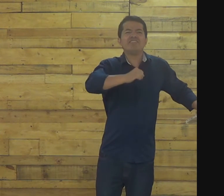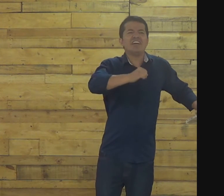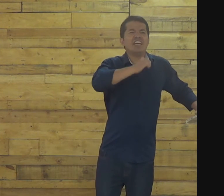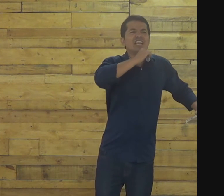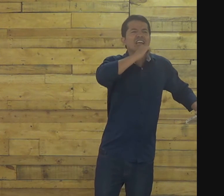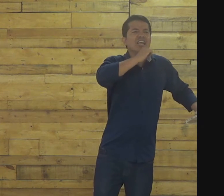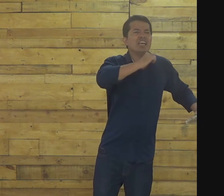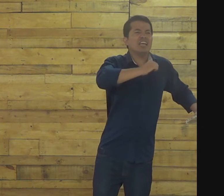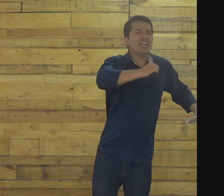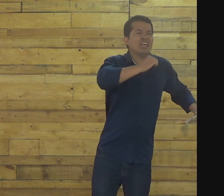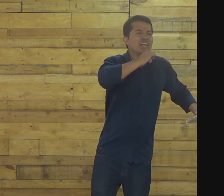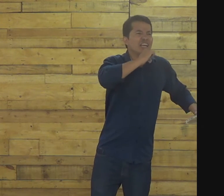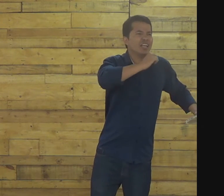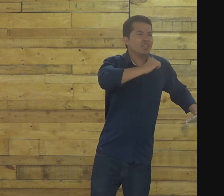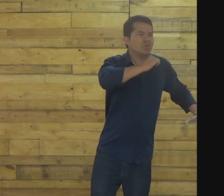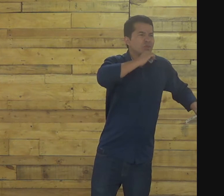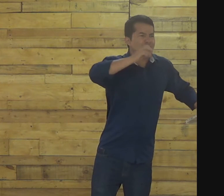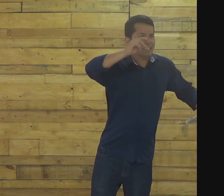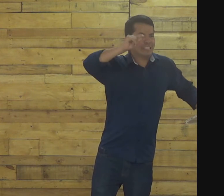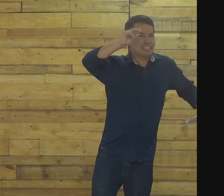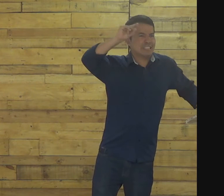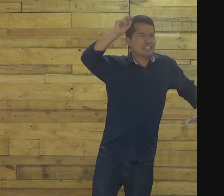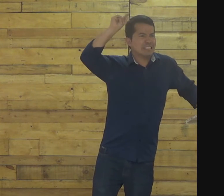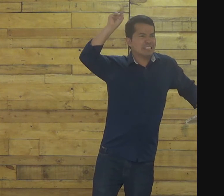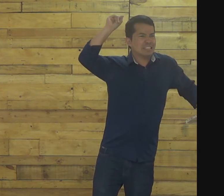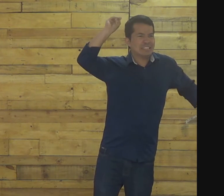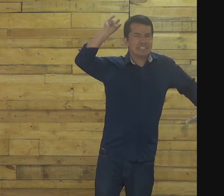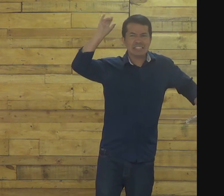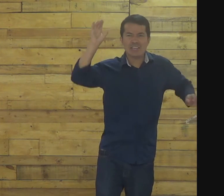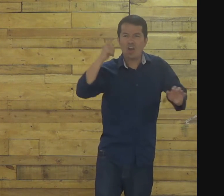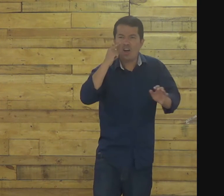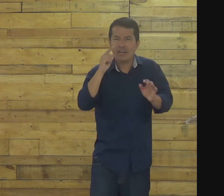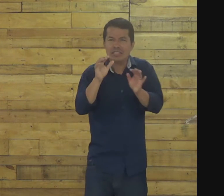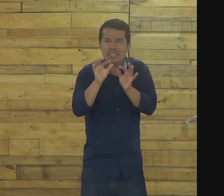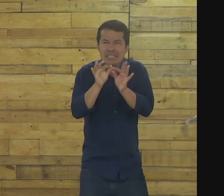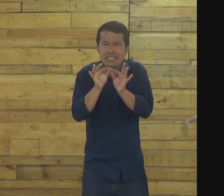Essa é uma candeia muito velha, muito antiga.